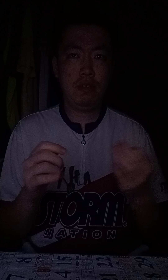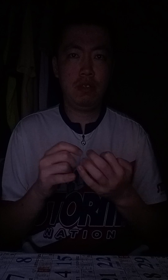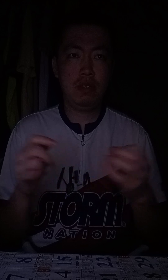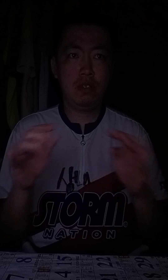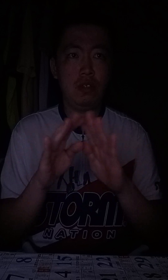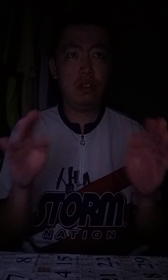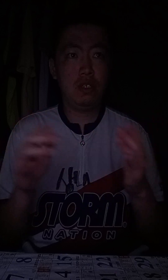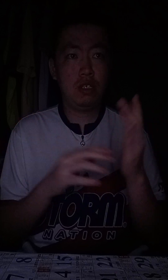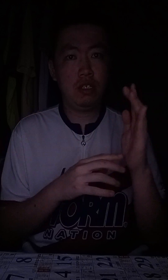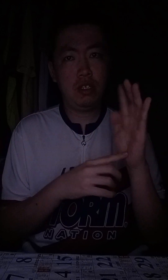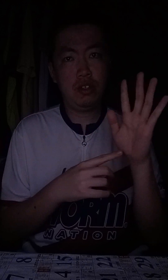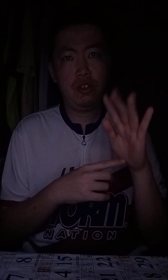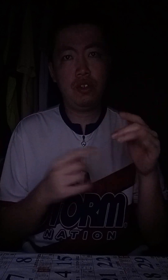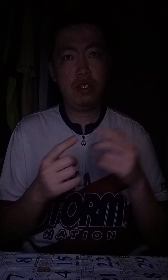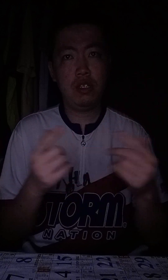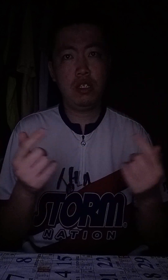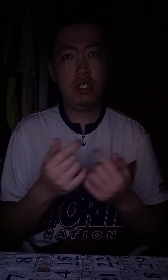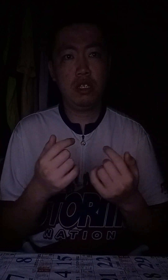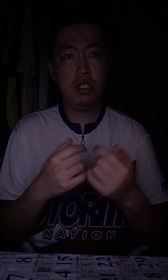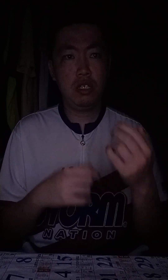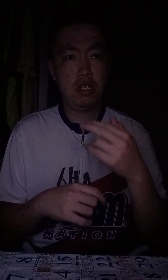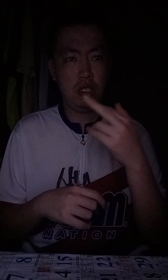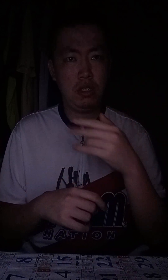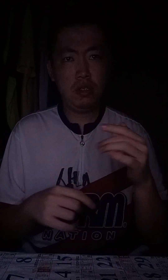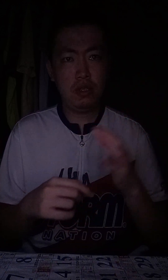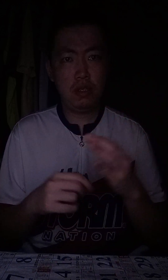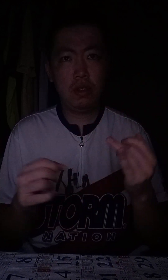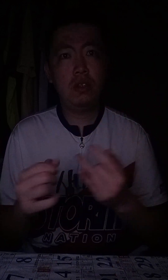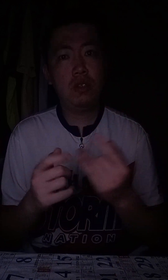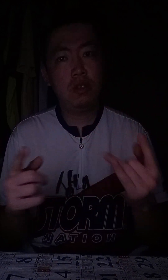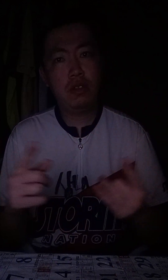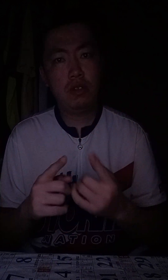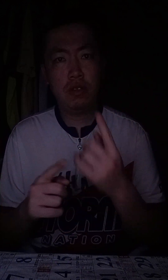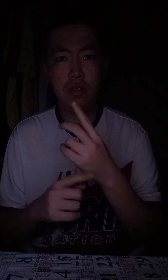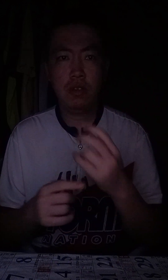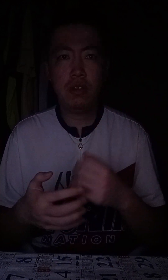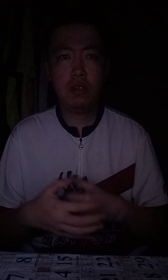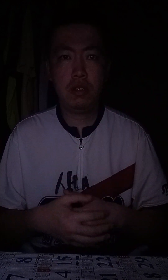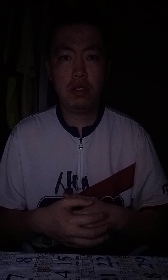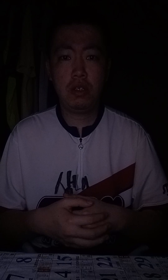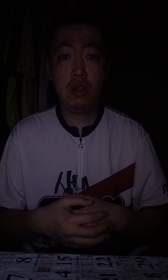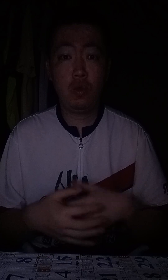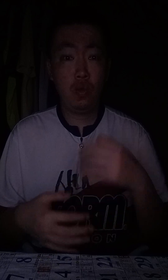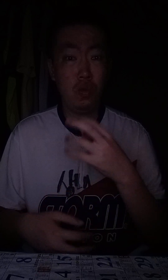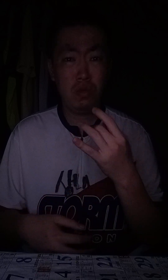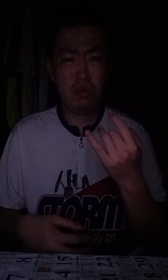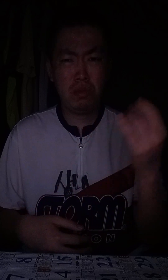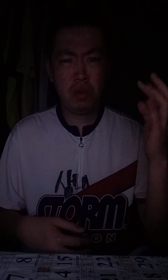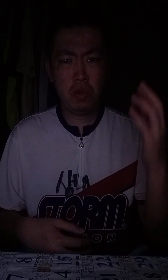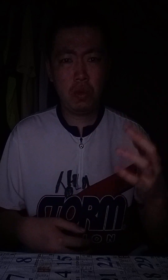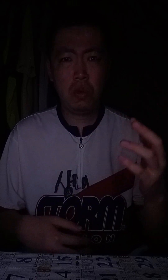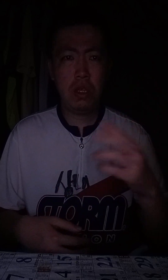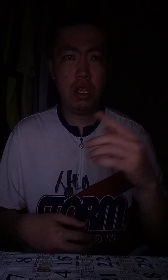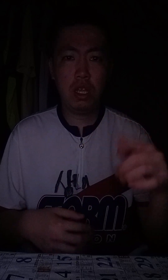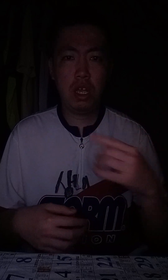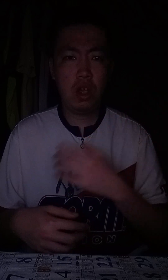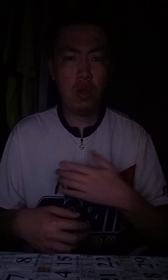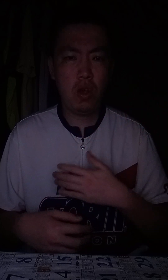스크린도어의 문제인지 뭐가 문제인지 한 번씩 보고서 조사를 해봐야죠. 정신적 충격은 물론 가슴과 등에 타박상을